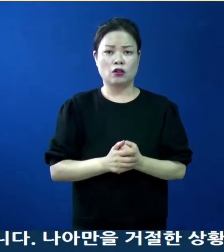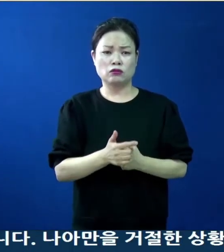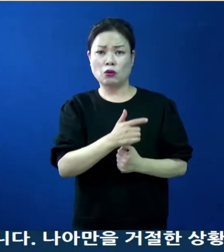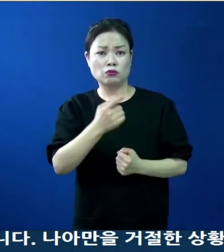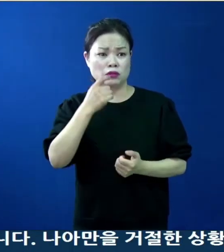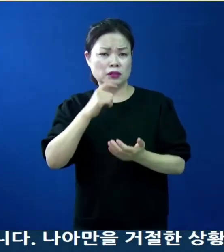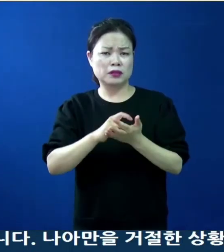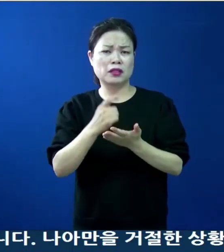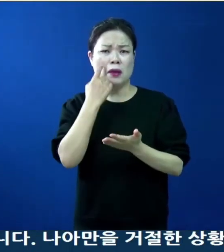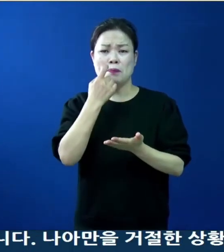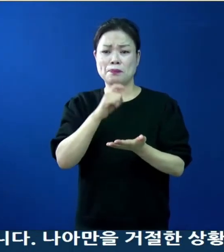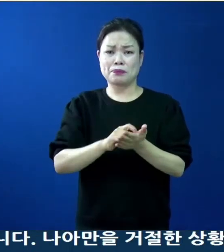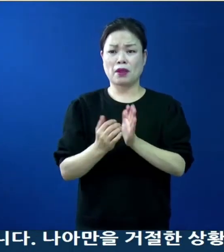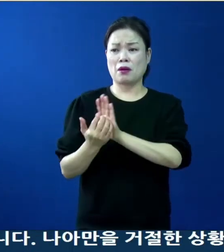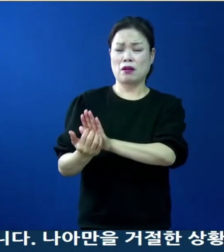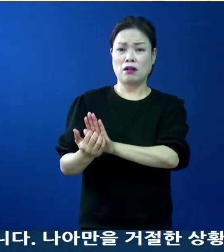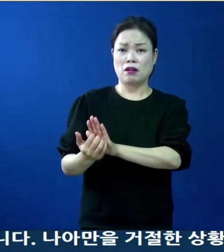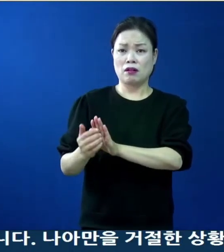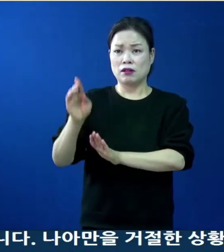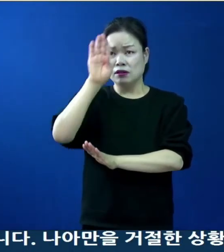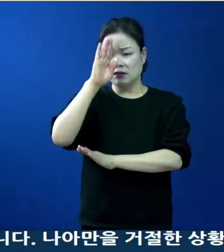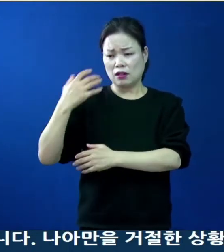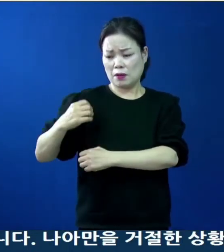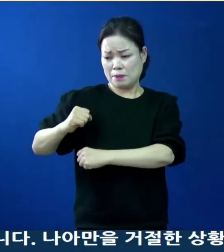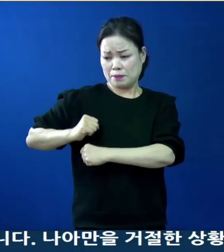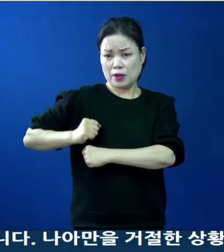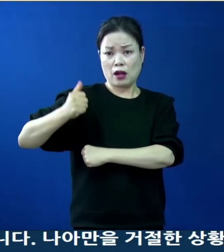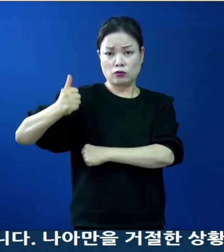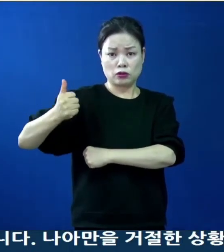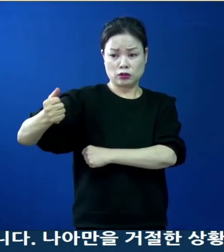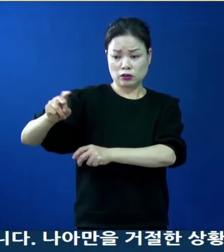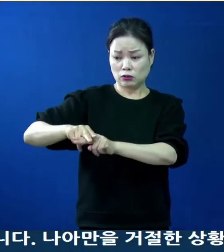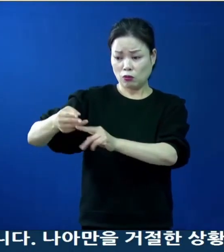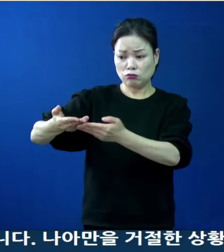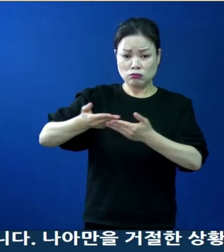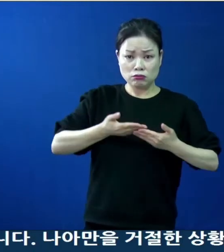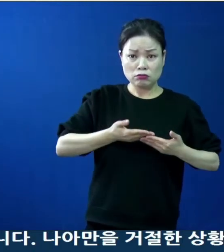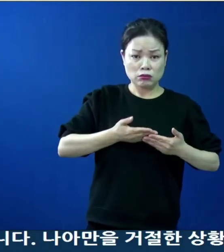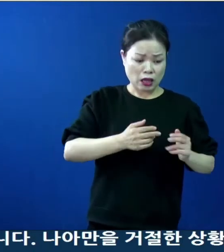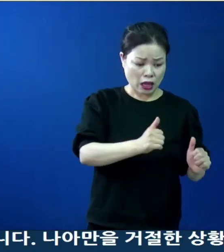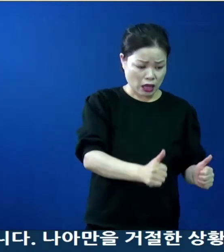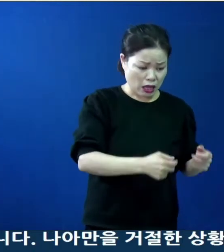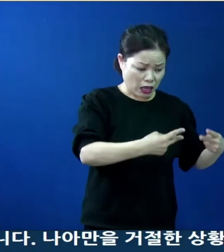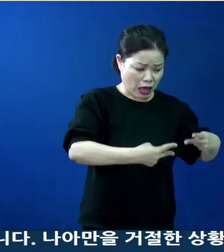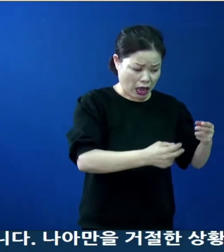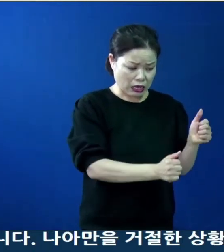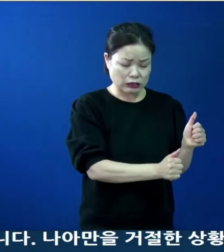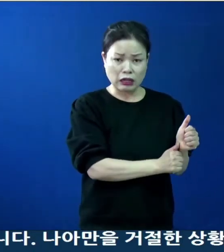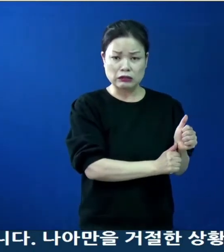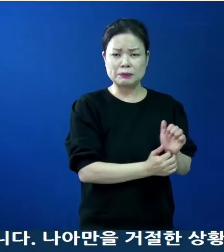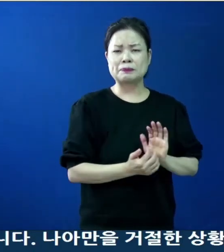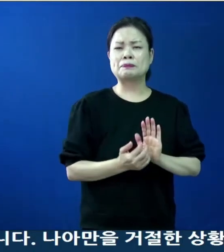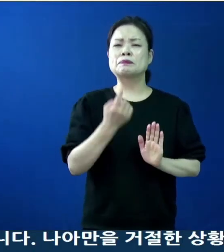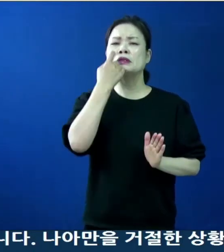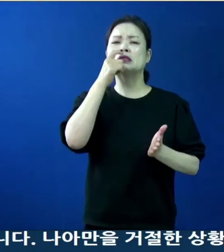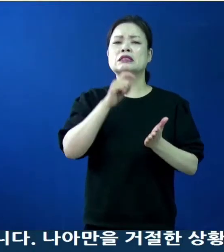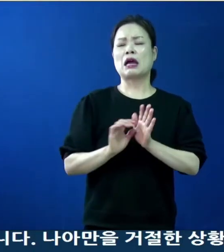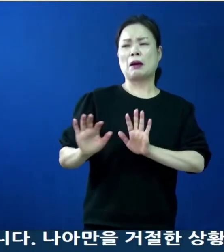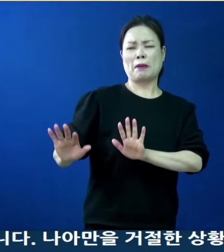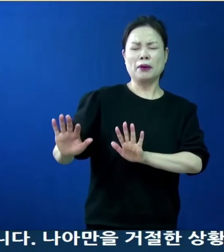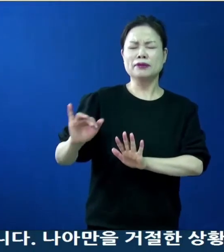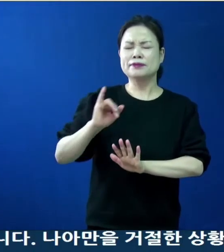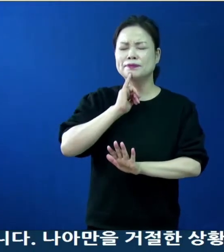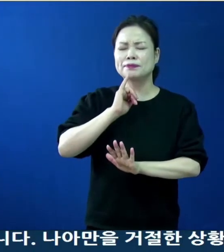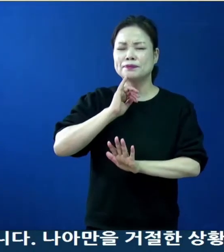쉽게 거절했다는 거예요. 나아만이 이렇게 선물을 주었는데 엘리사는 그것을 너무 쉽게 거절한 정말